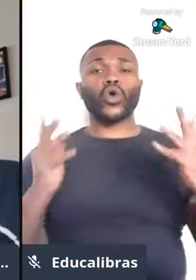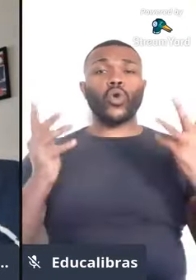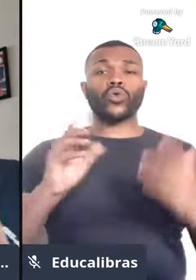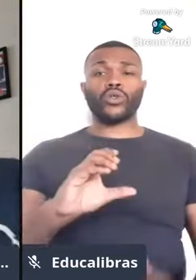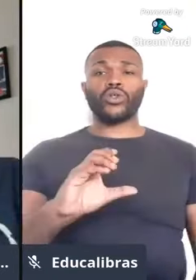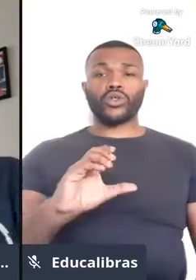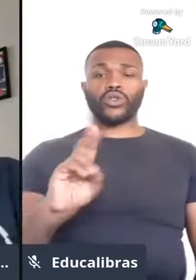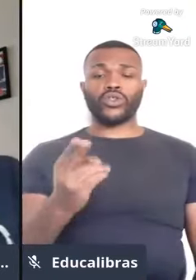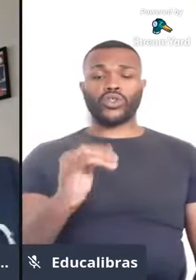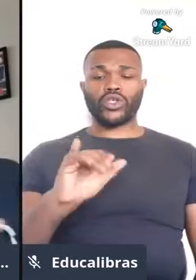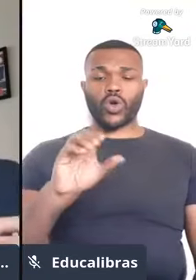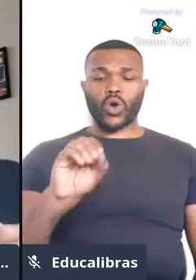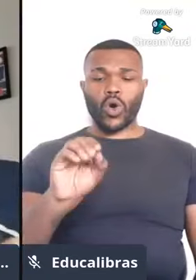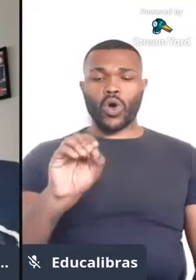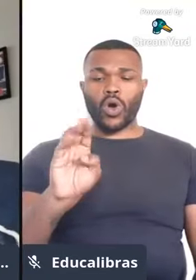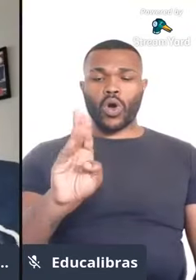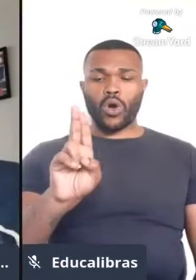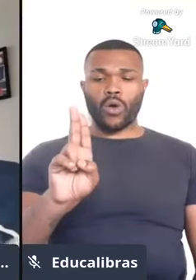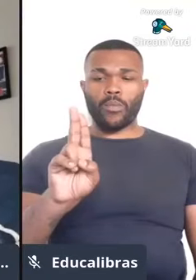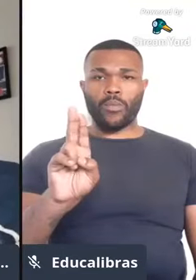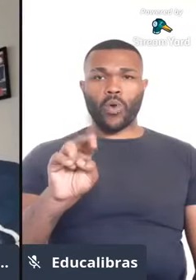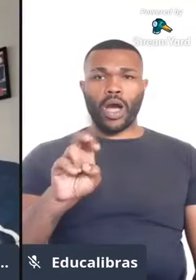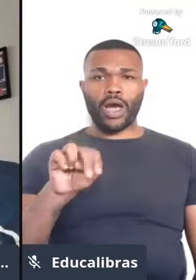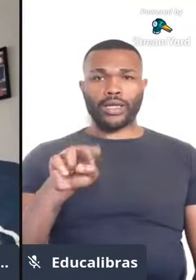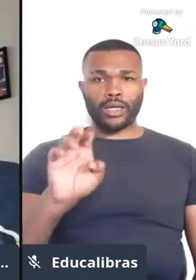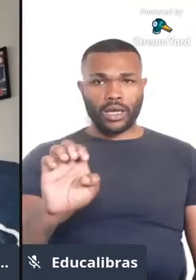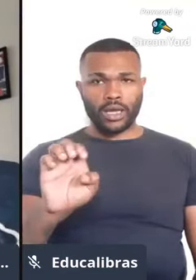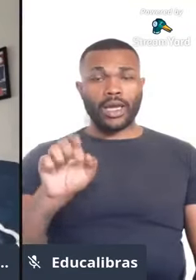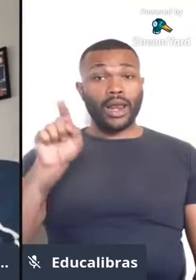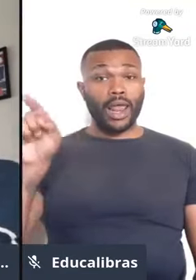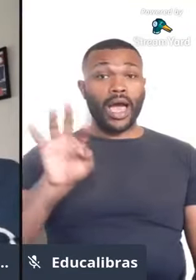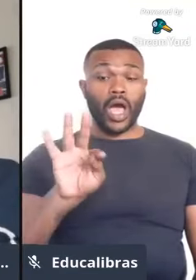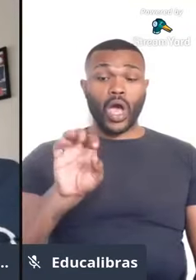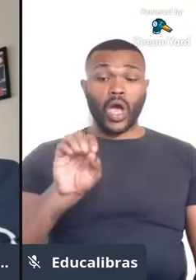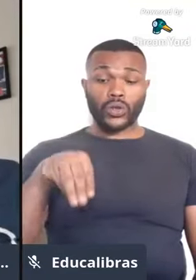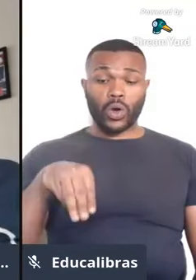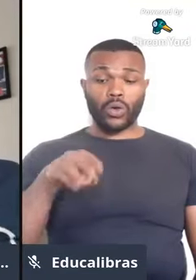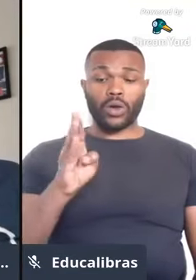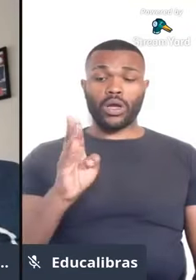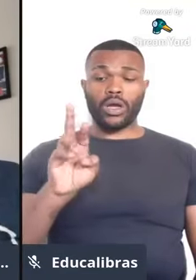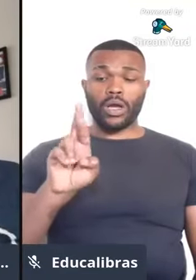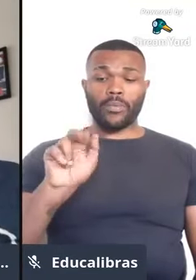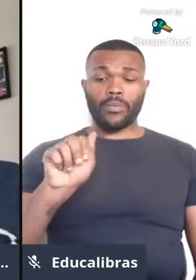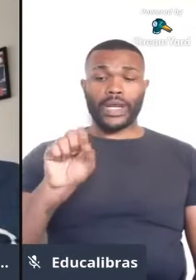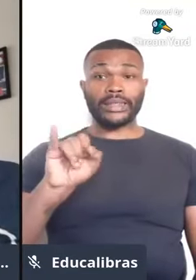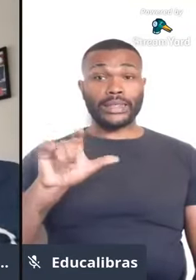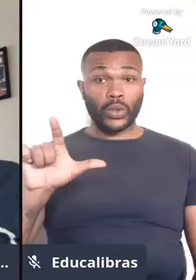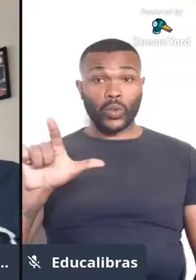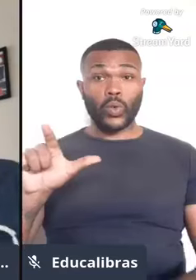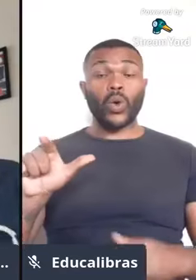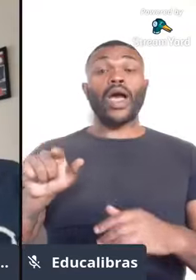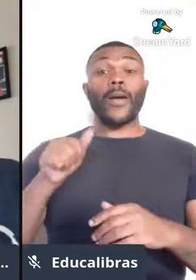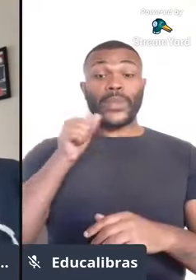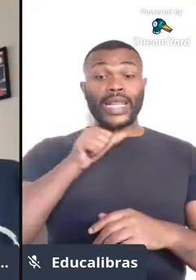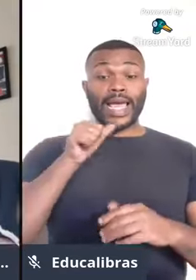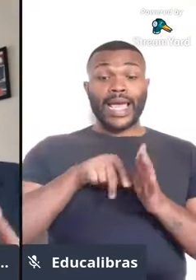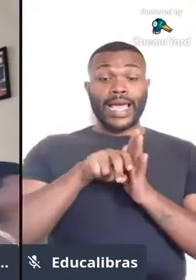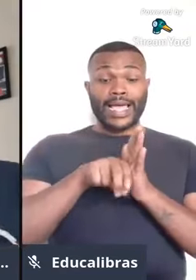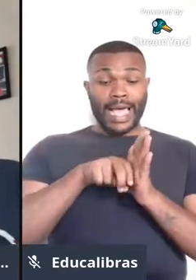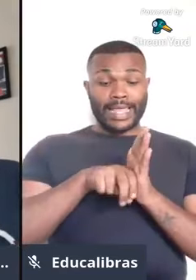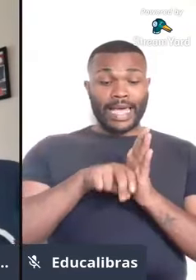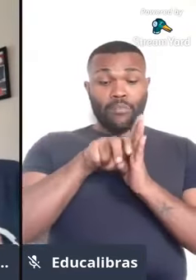momento, o Tom Brasil permitiu a invasão da área reservada, onde ela estava, e ela quase foi derrubada da cadeira. Ela é tetraplégica, estava na